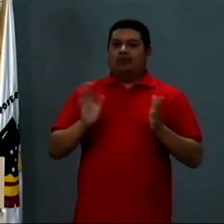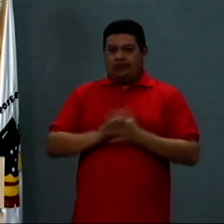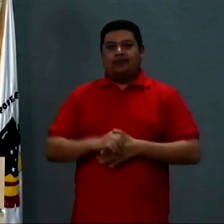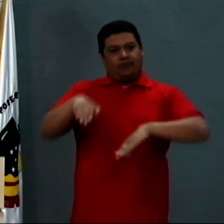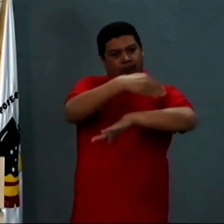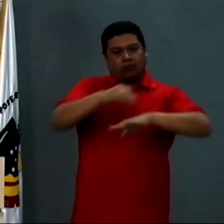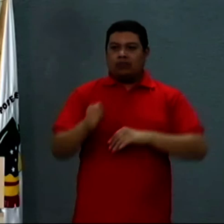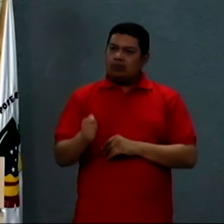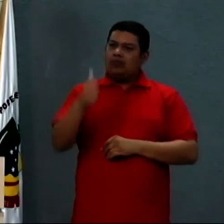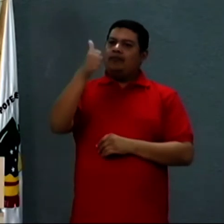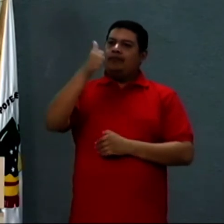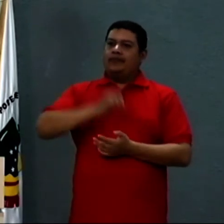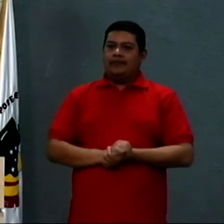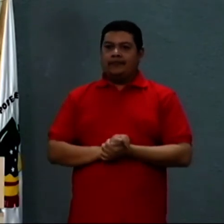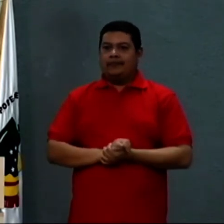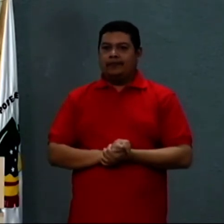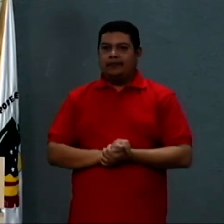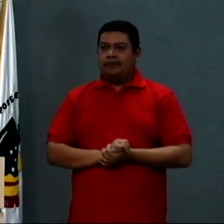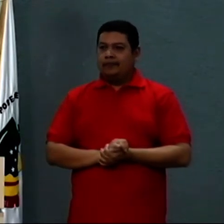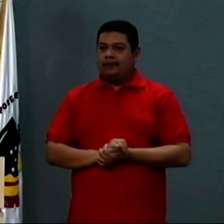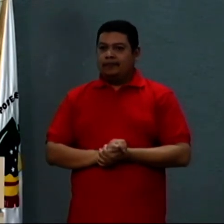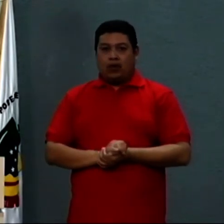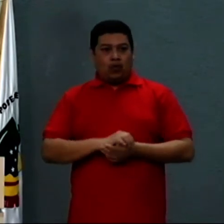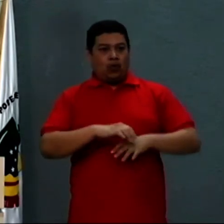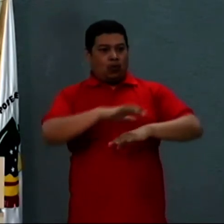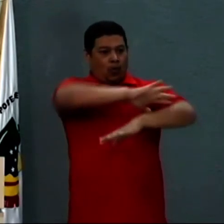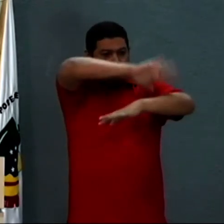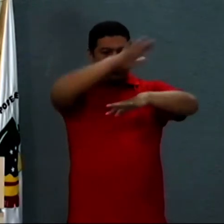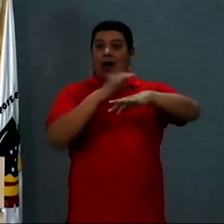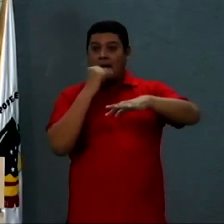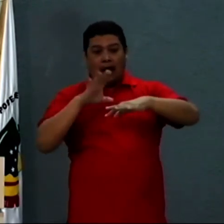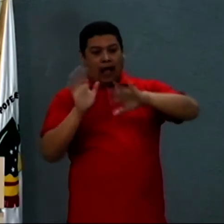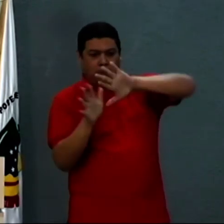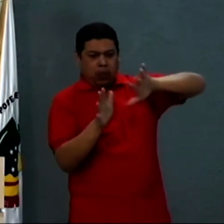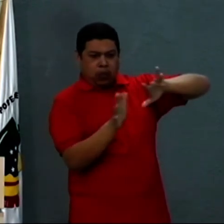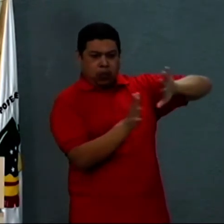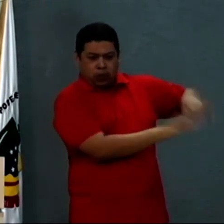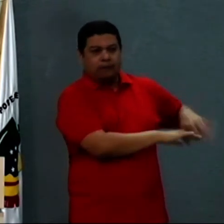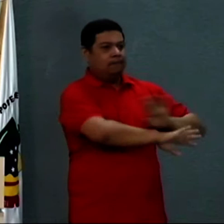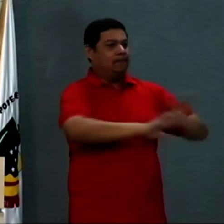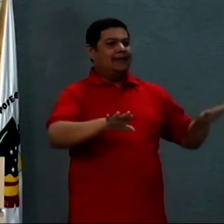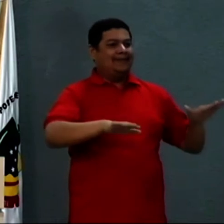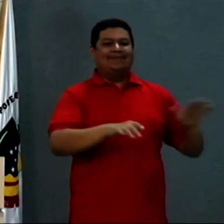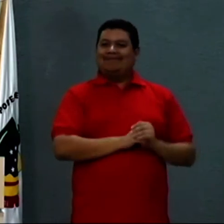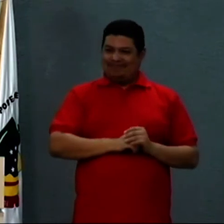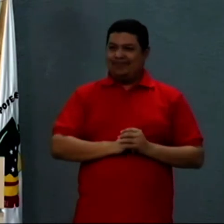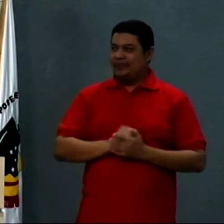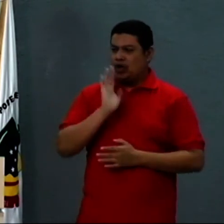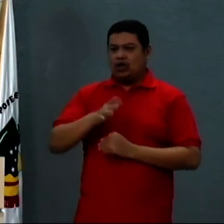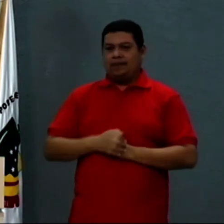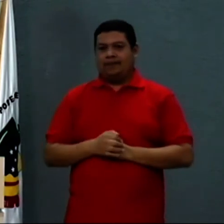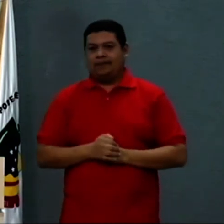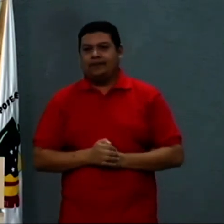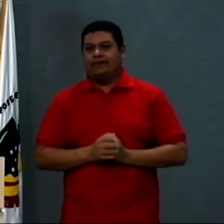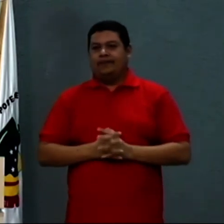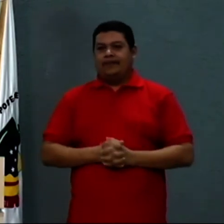ali, manilhando, vão cascalhar, tirou aquele lixão. O lixão de lá que também estava muito, estava feio. Era o segundo lixão. Todo mundo jogava